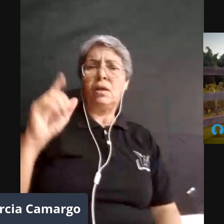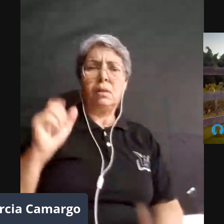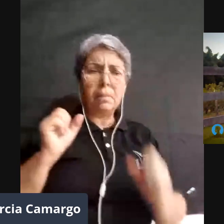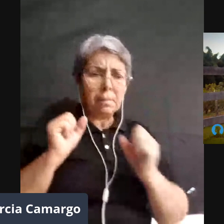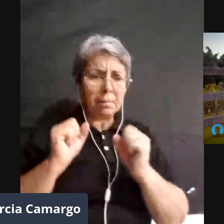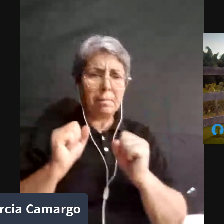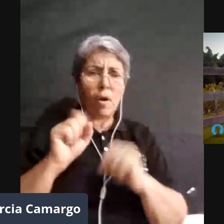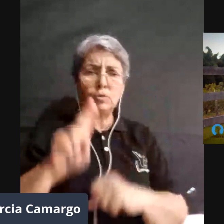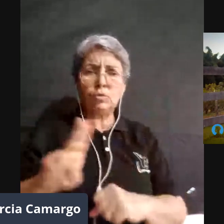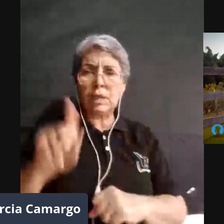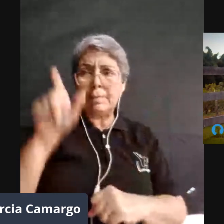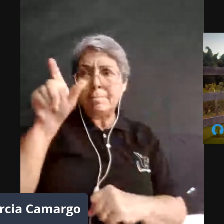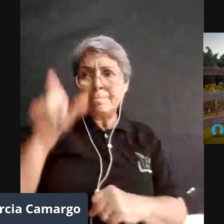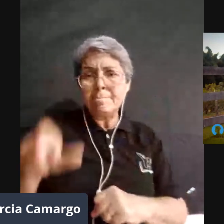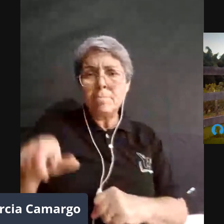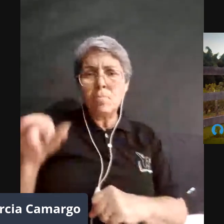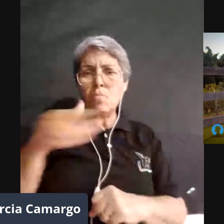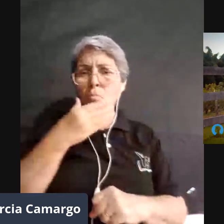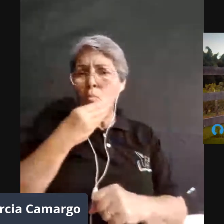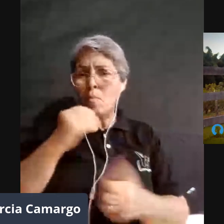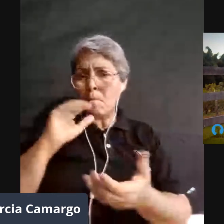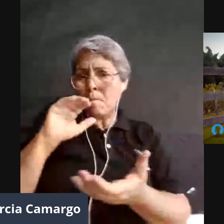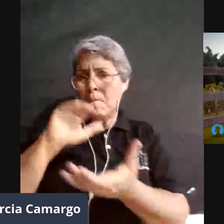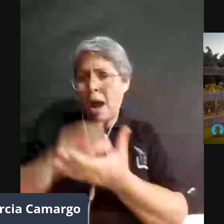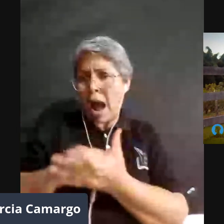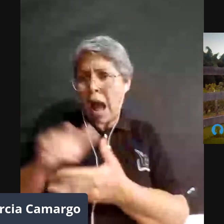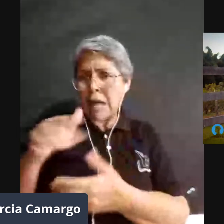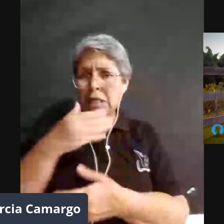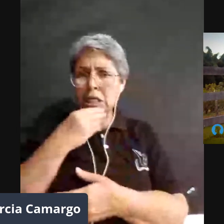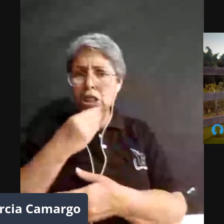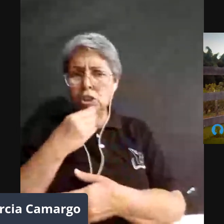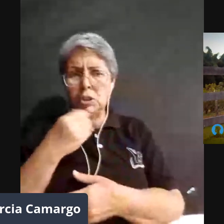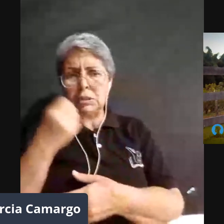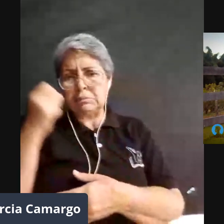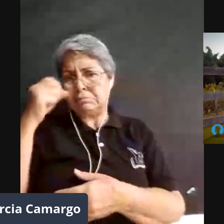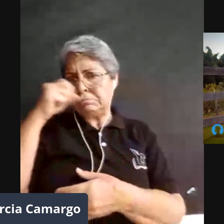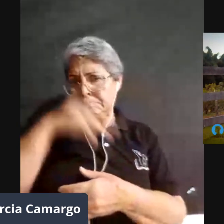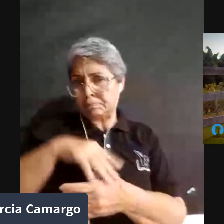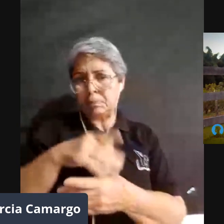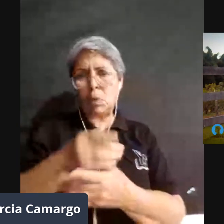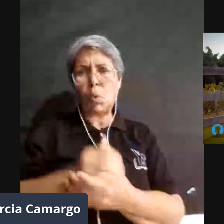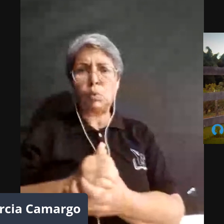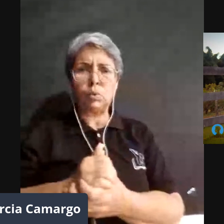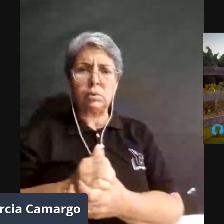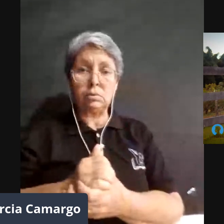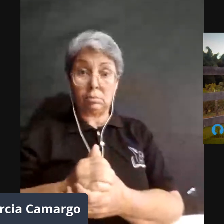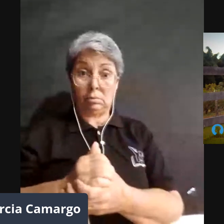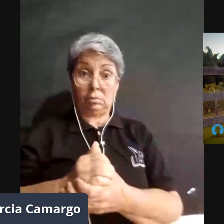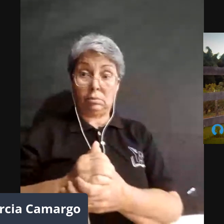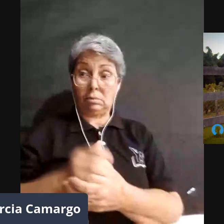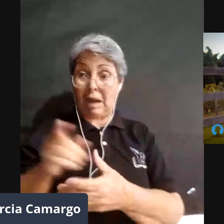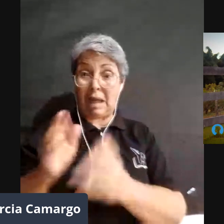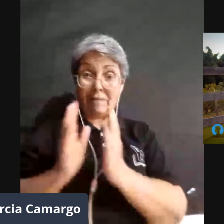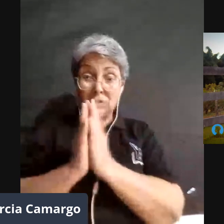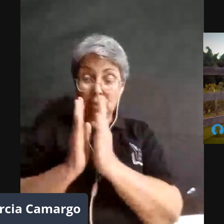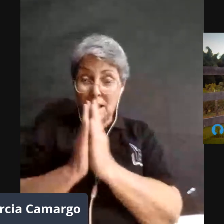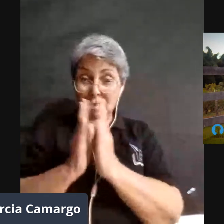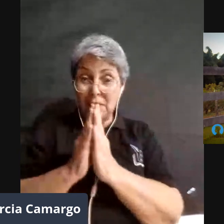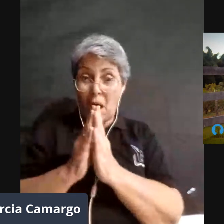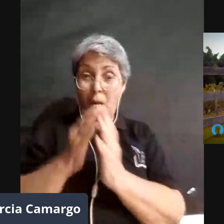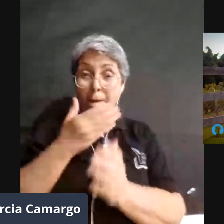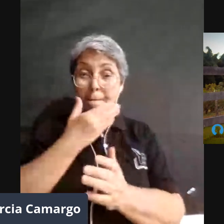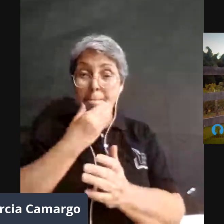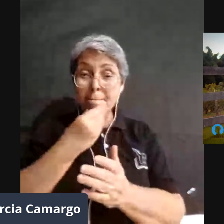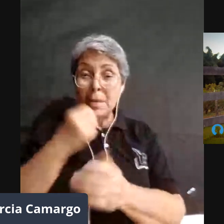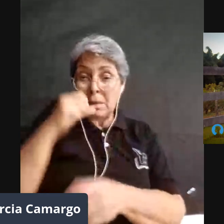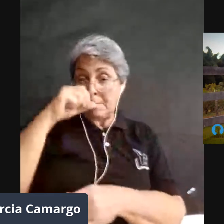esposas? Diz a Bíblia, meus irmãos, que a oração de maridos assim não será nem ouvida. E